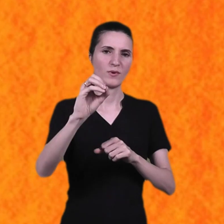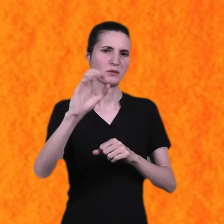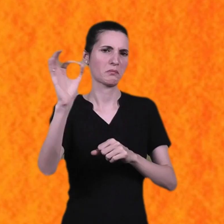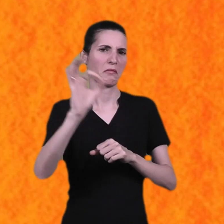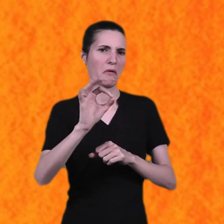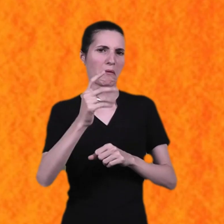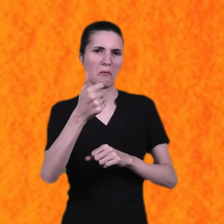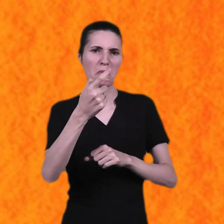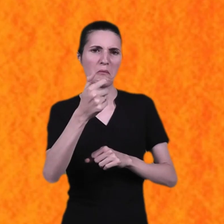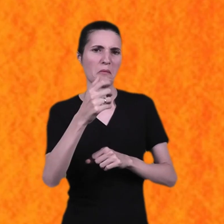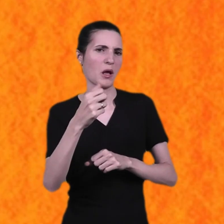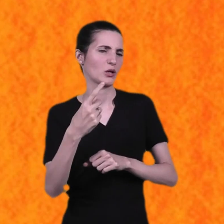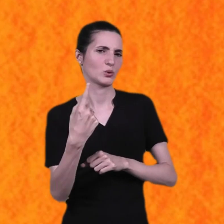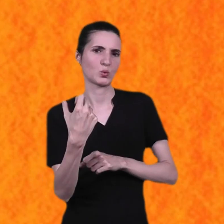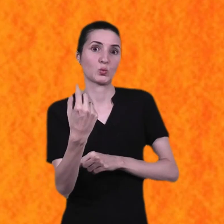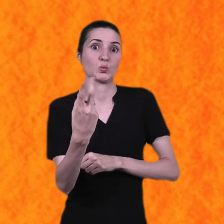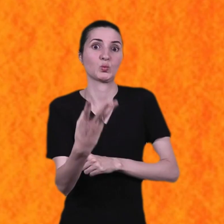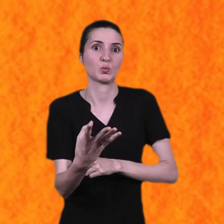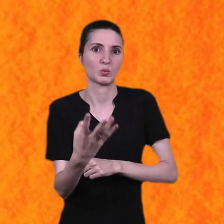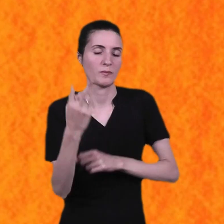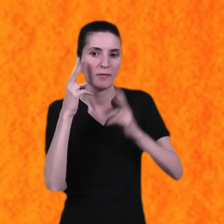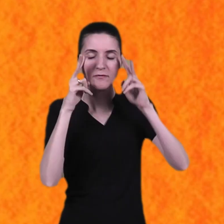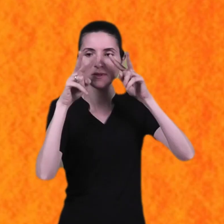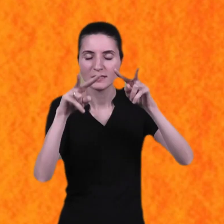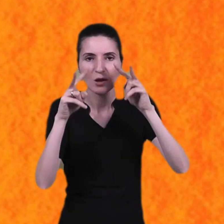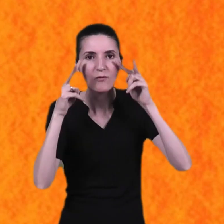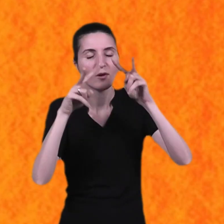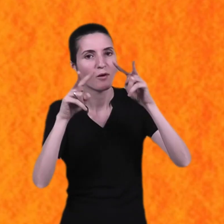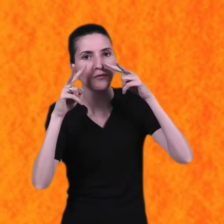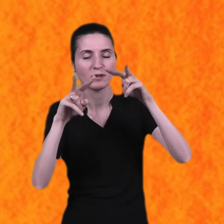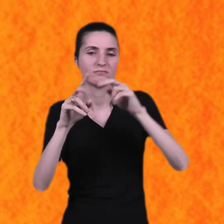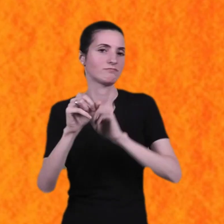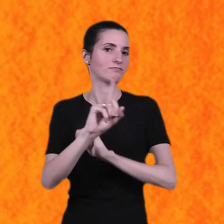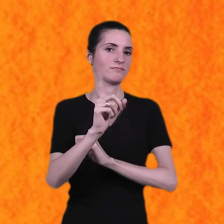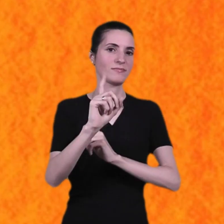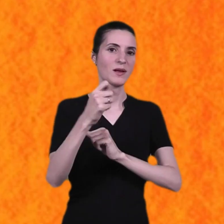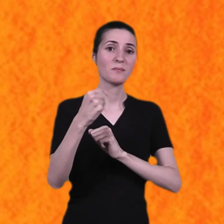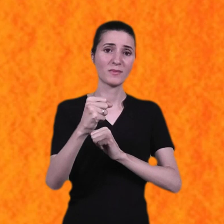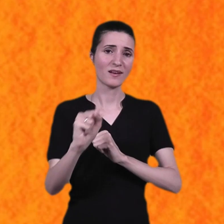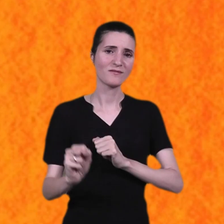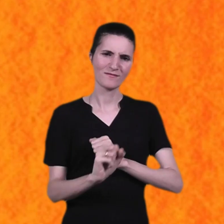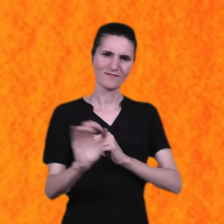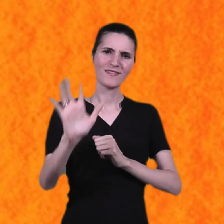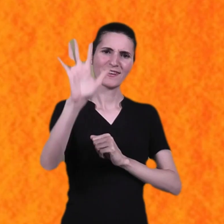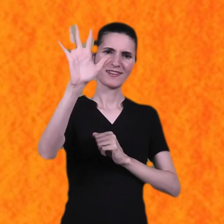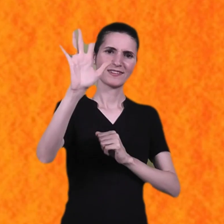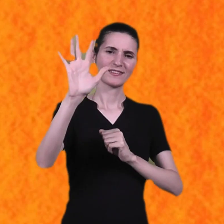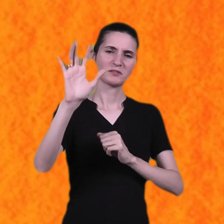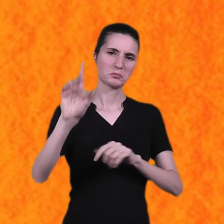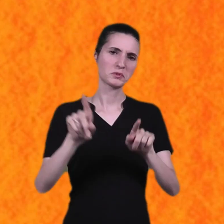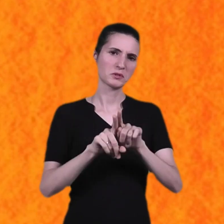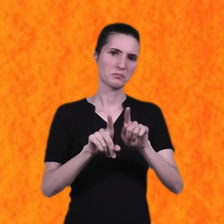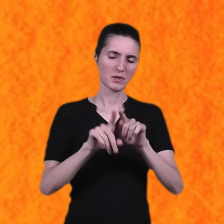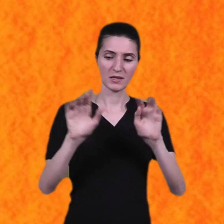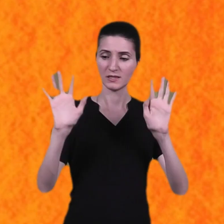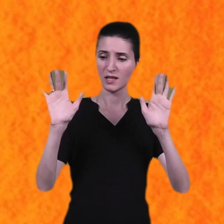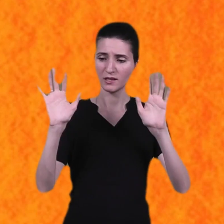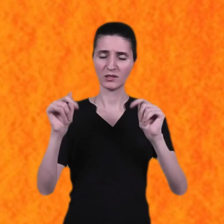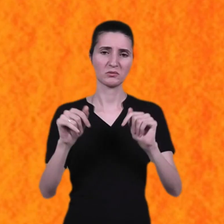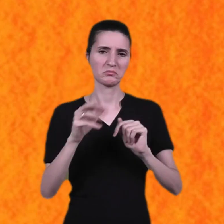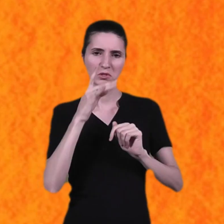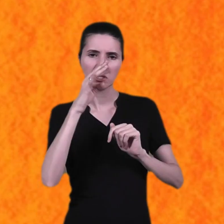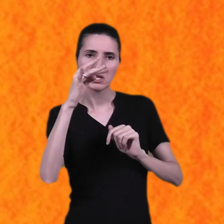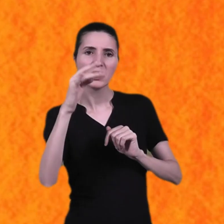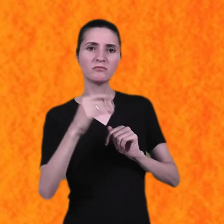80%. Quase que a totalidade, né? Então, eu acho que é importante a gente valorizar, sim, a visão, mas valorizar os outros